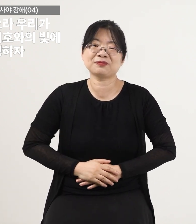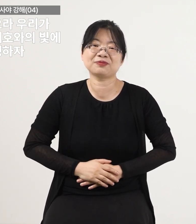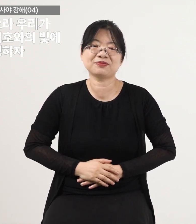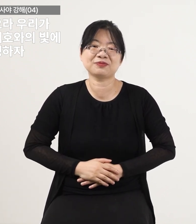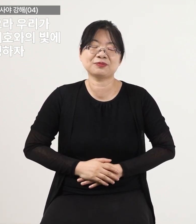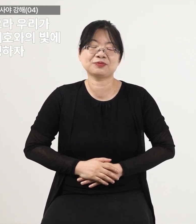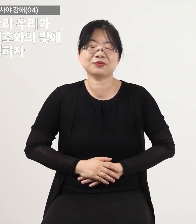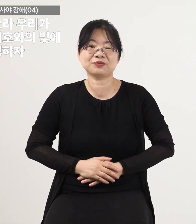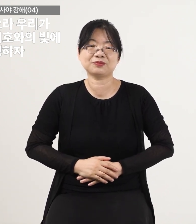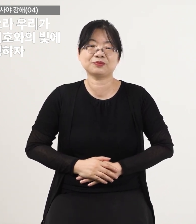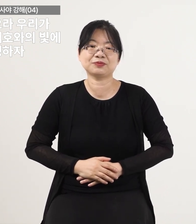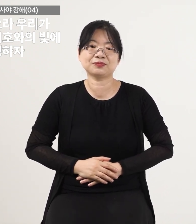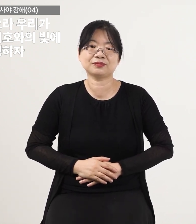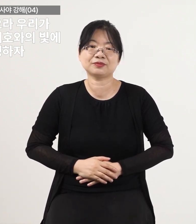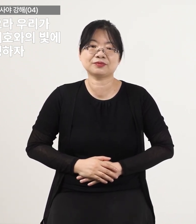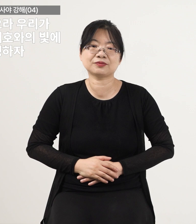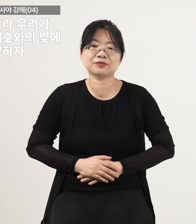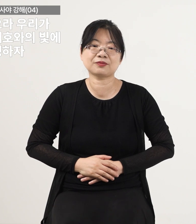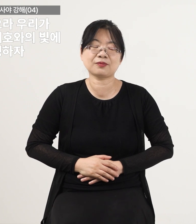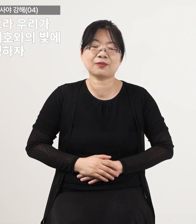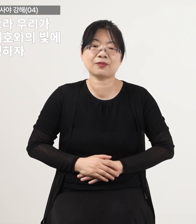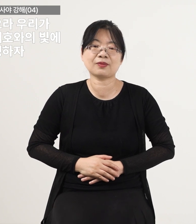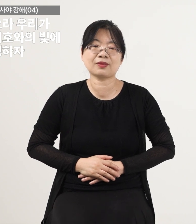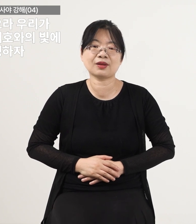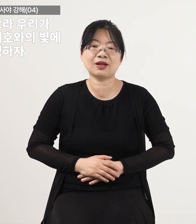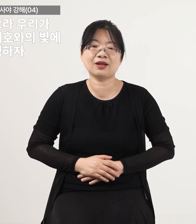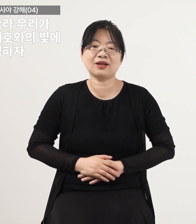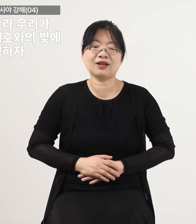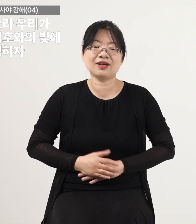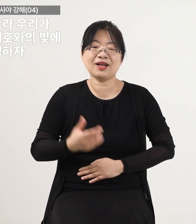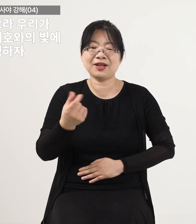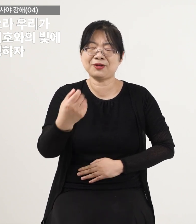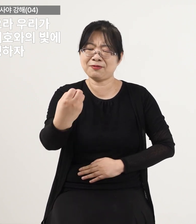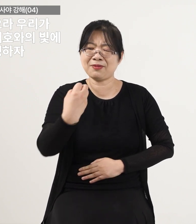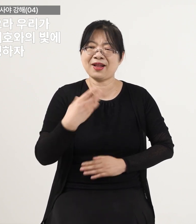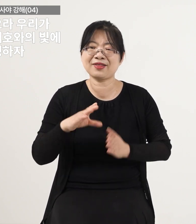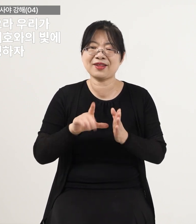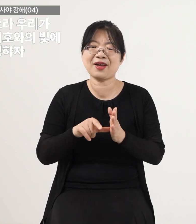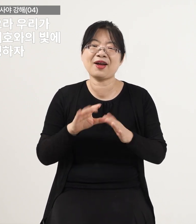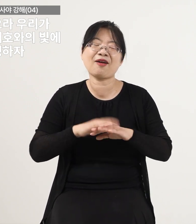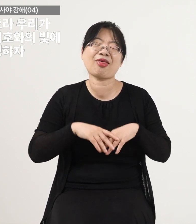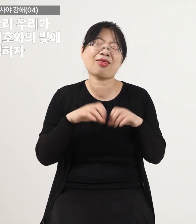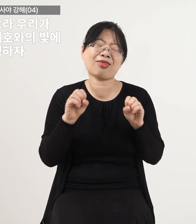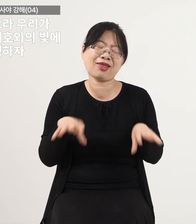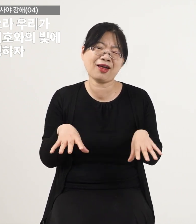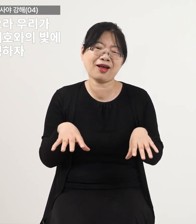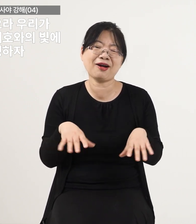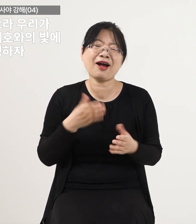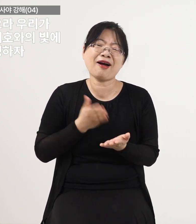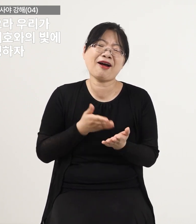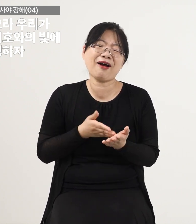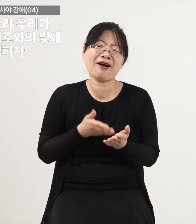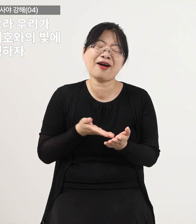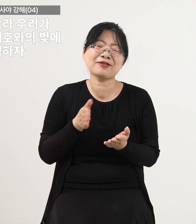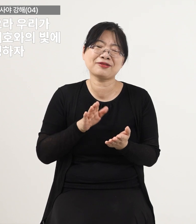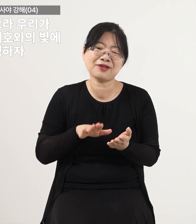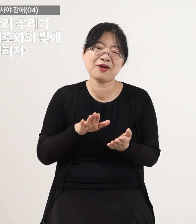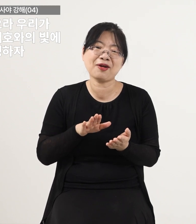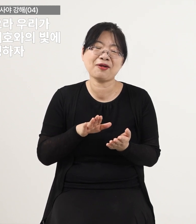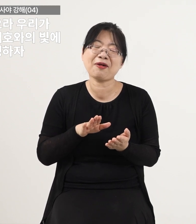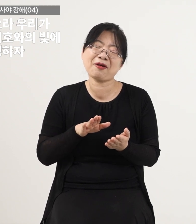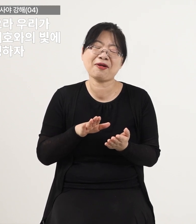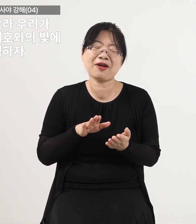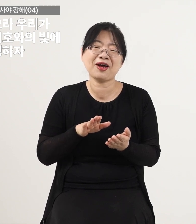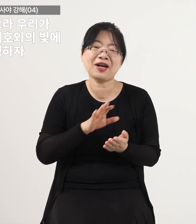참나. 이럴 때 허무하다 그래요. 시큰 얘기를 했는데